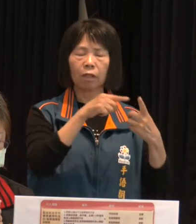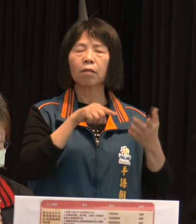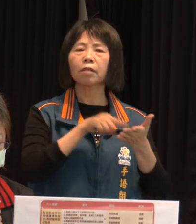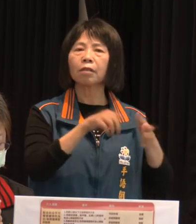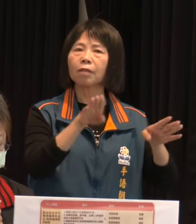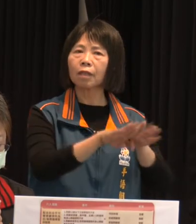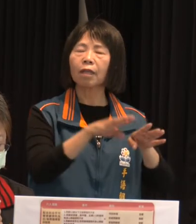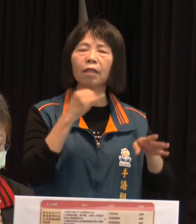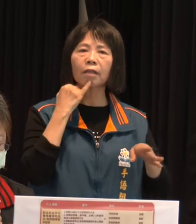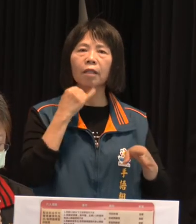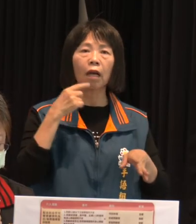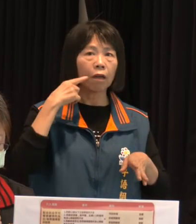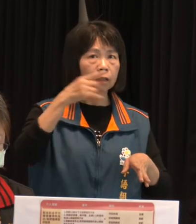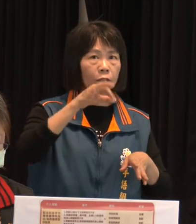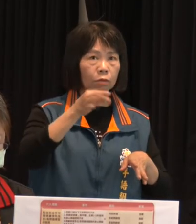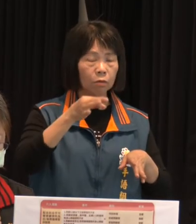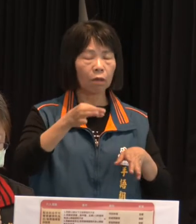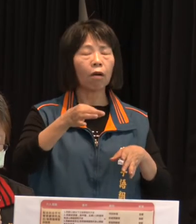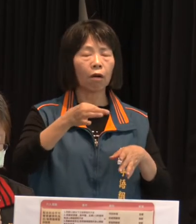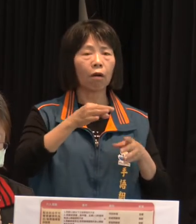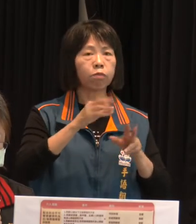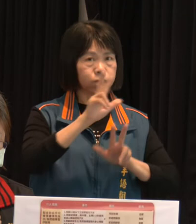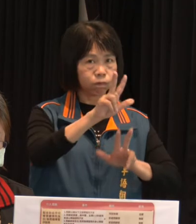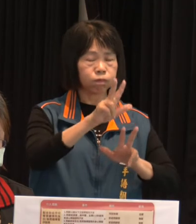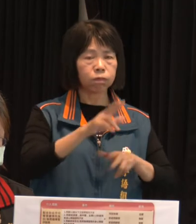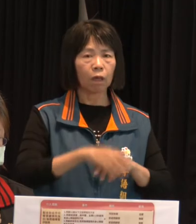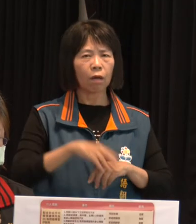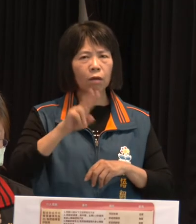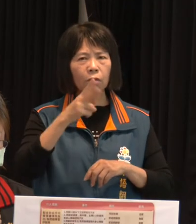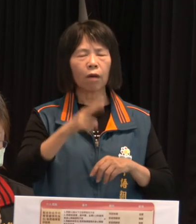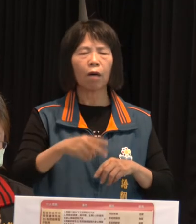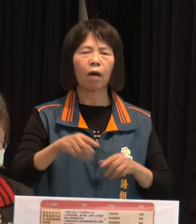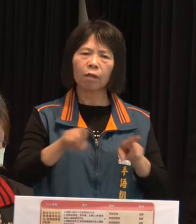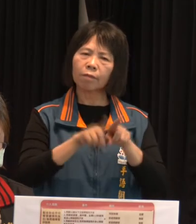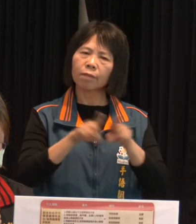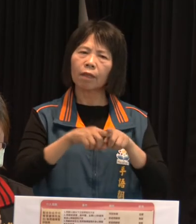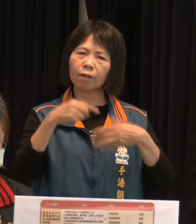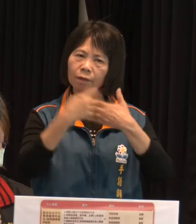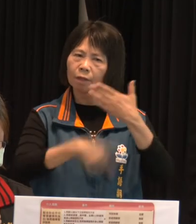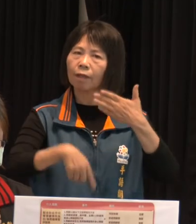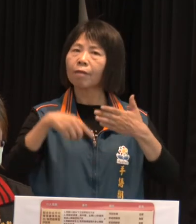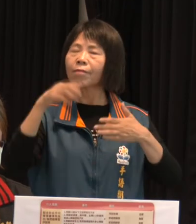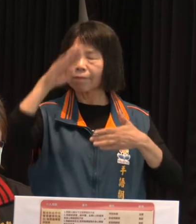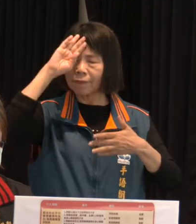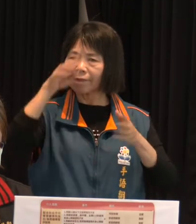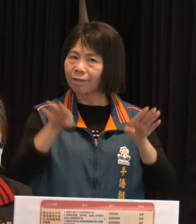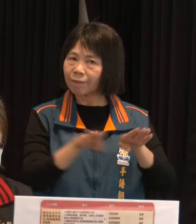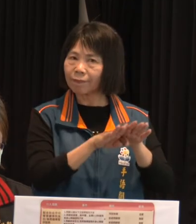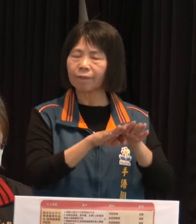假，领有全薪，也可以请普通伤病假而领半薪。